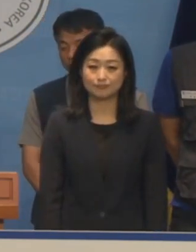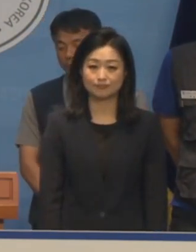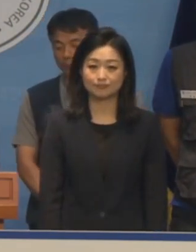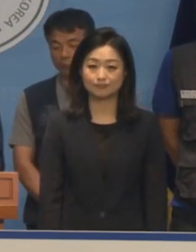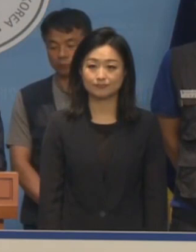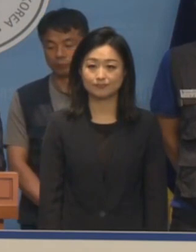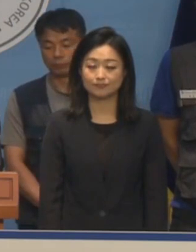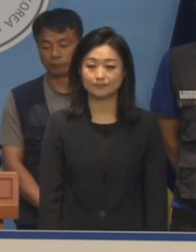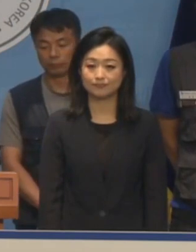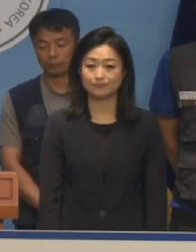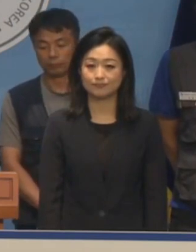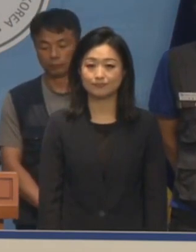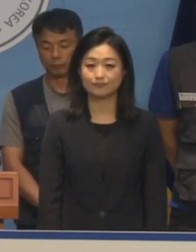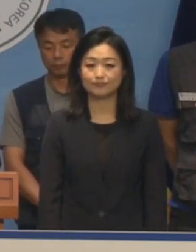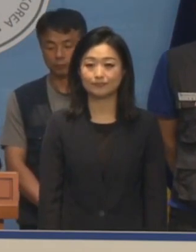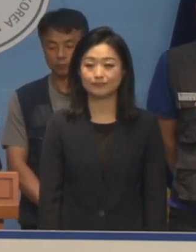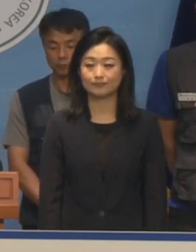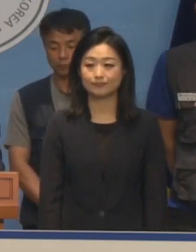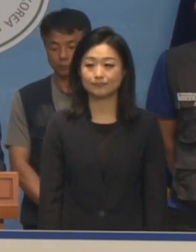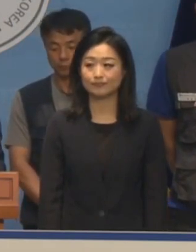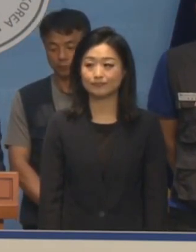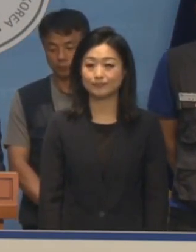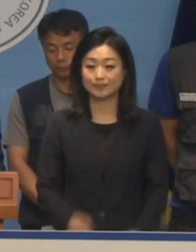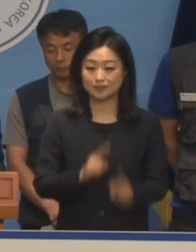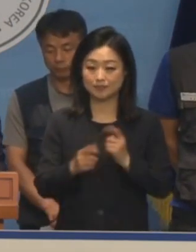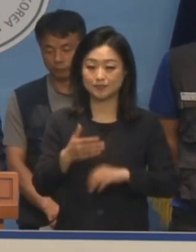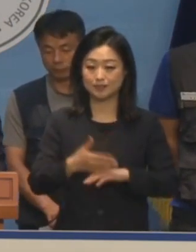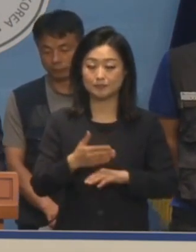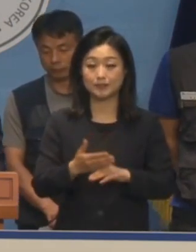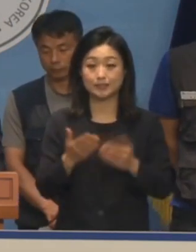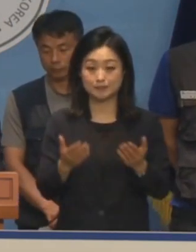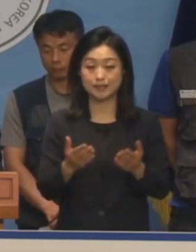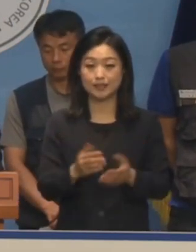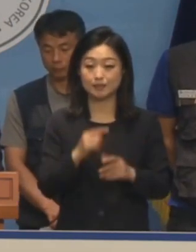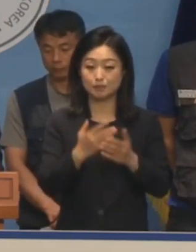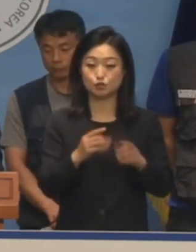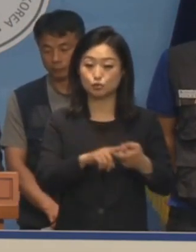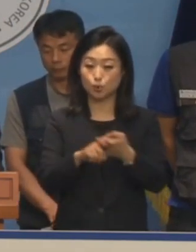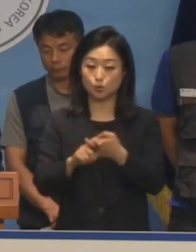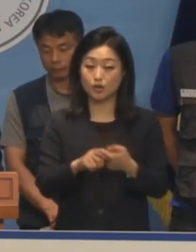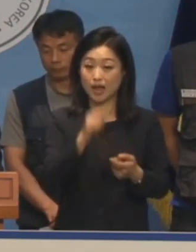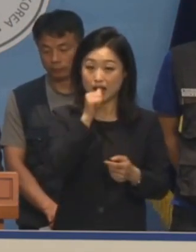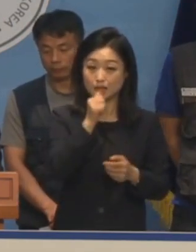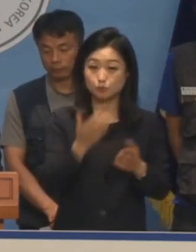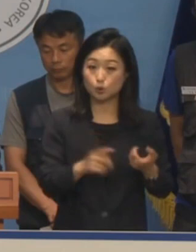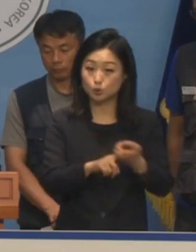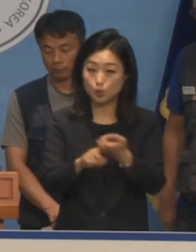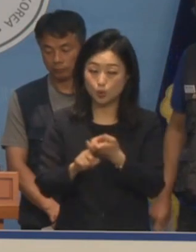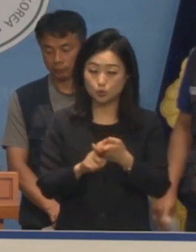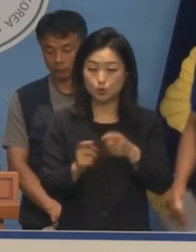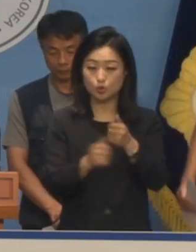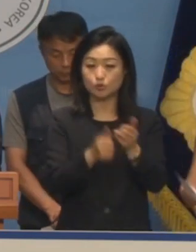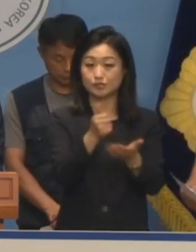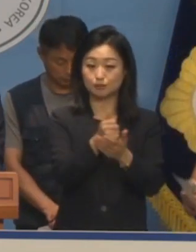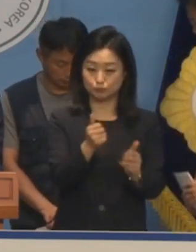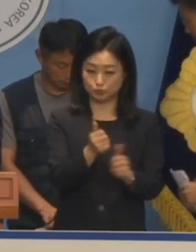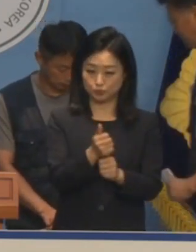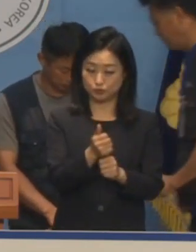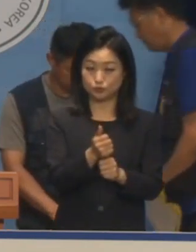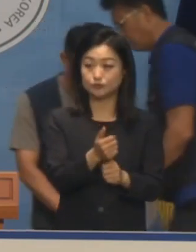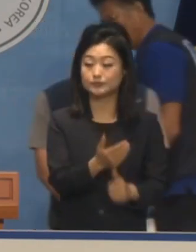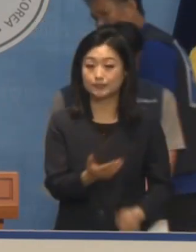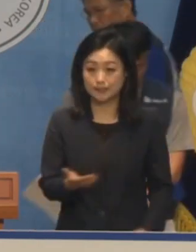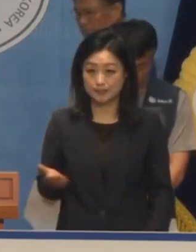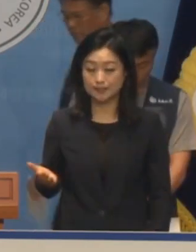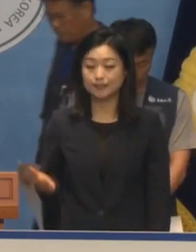고맙습니다 예 말씀 잘 들었습니다 다음은 민노총 금속노조의 박상만 부원장님 오시고 말씀